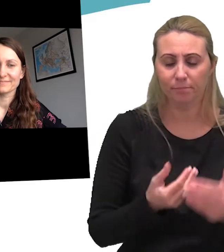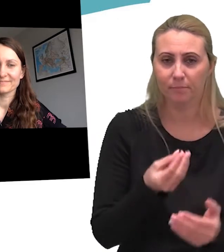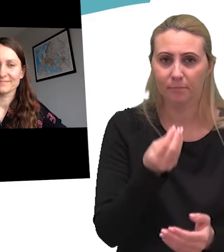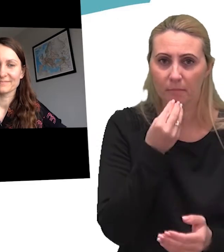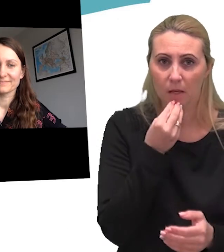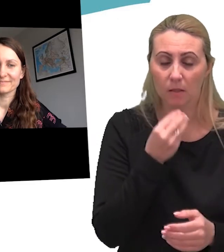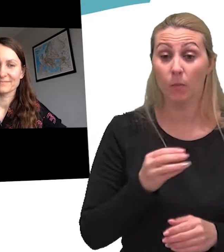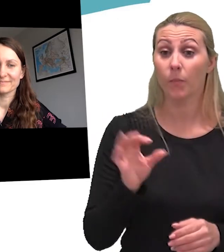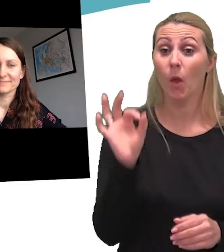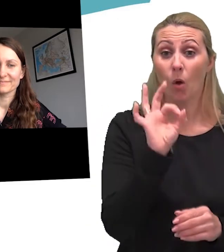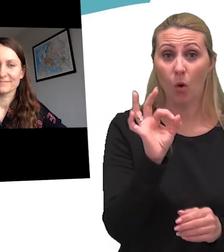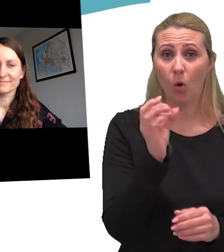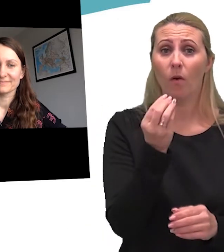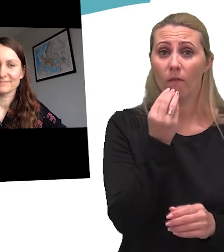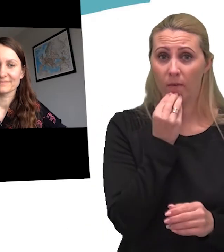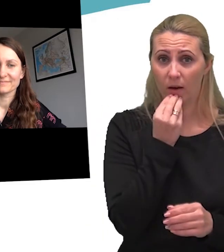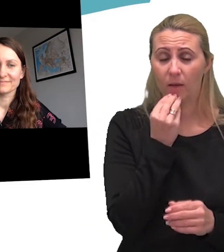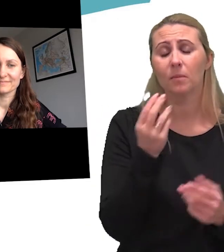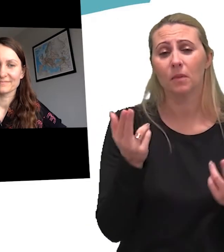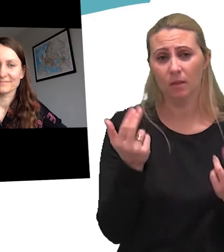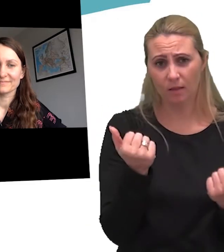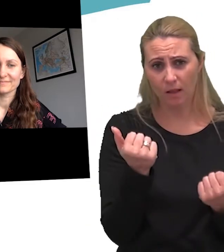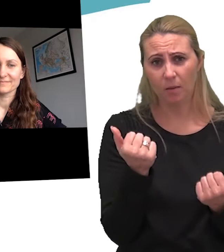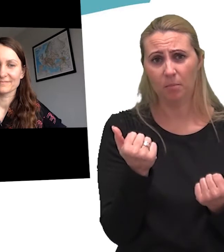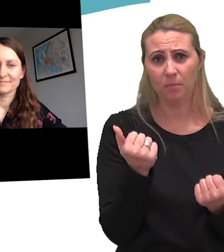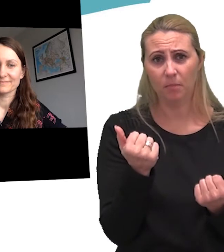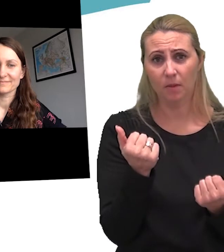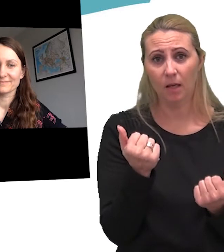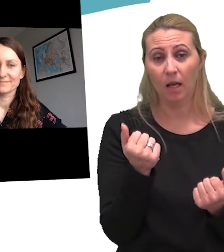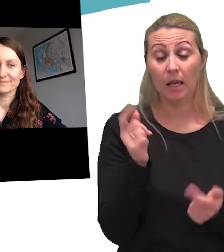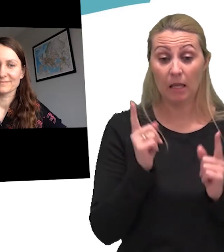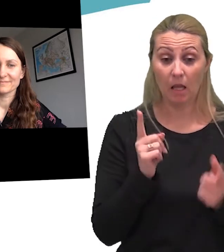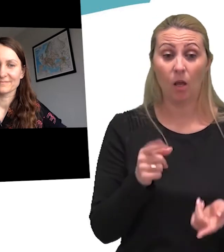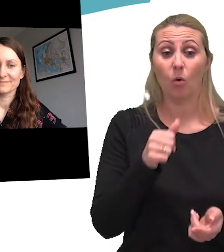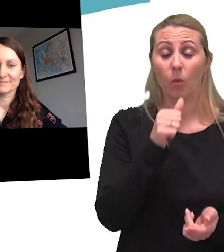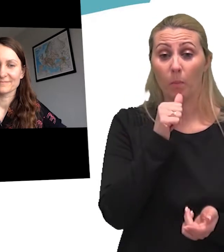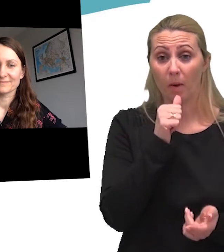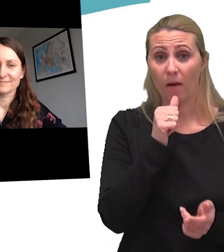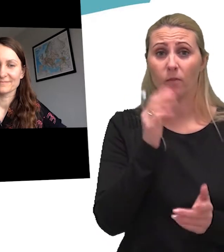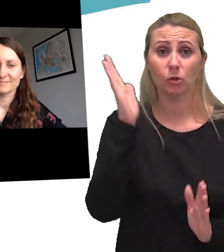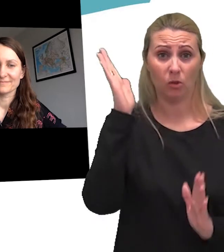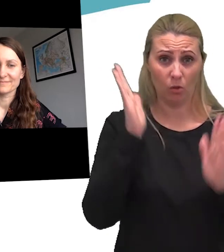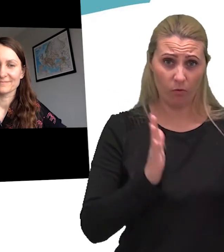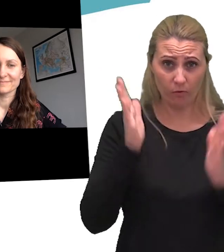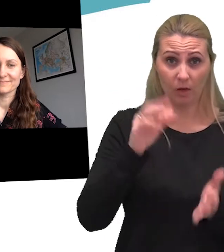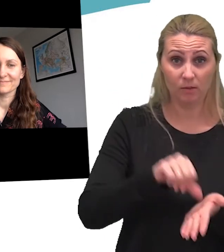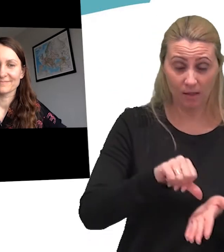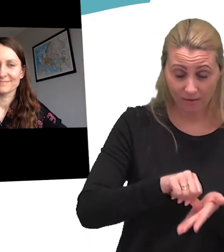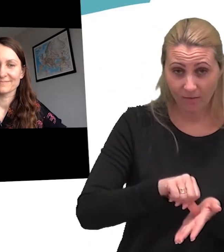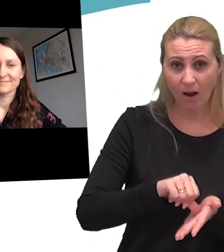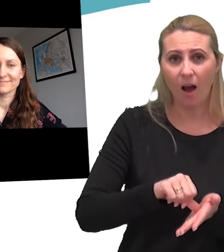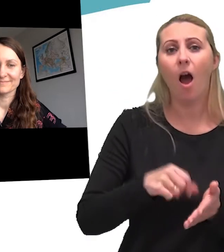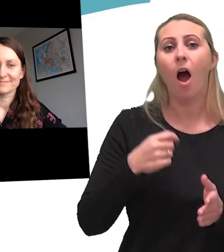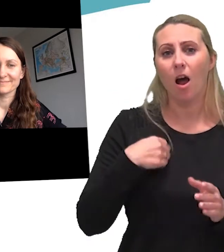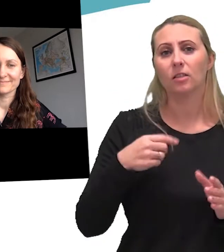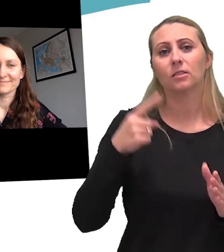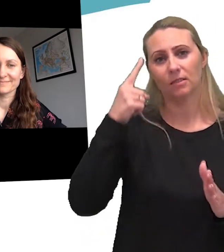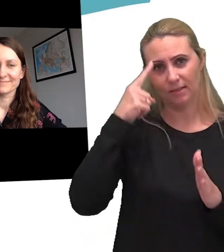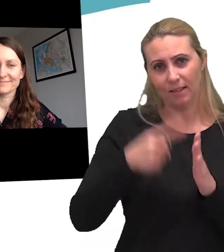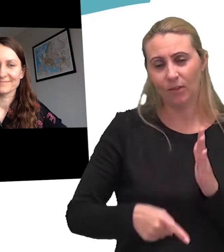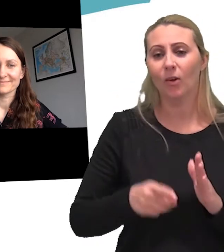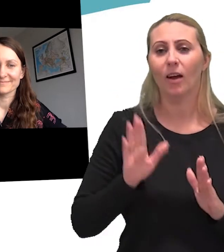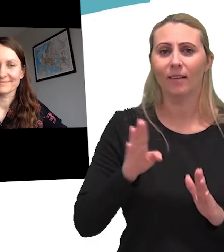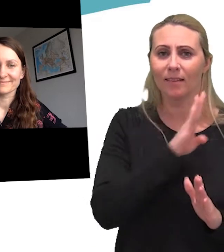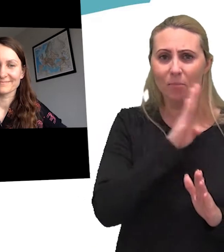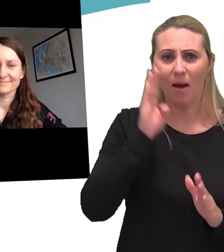apie valgį, vėl mes aišku norim, ir jeigu jau dalyvauja konferencijoje, tai tikėtina jau, kad yra geri